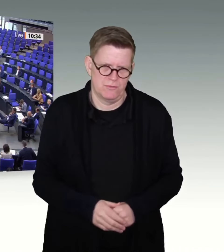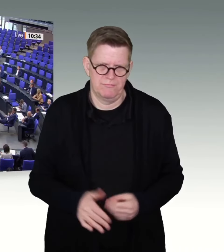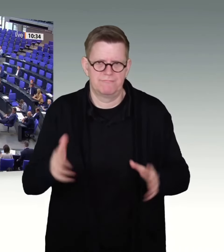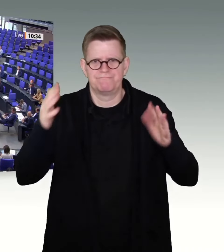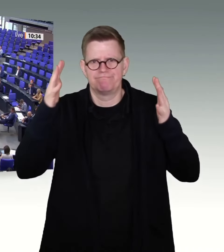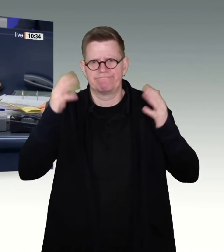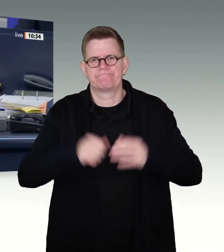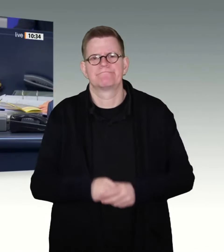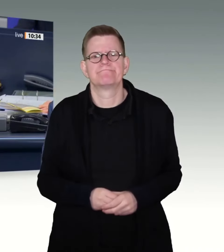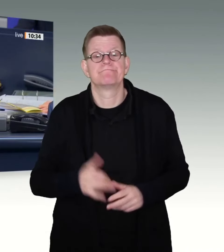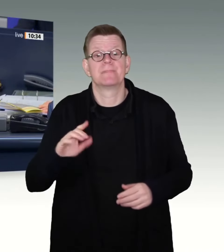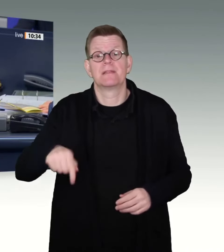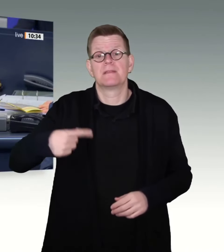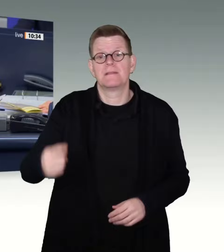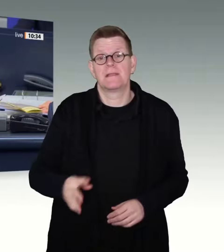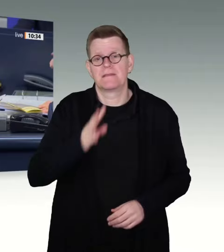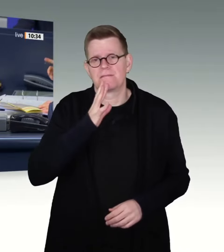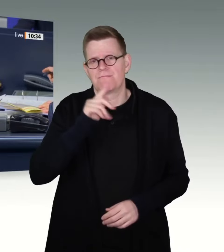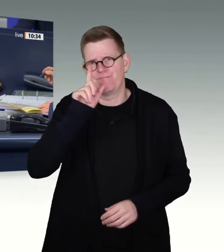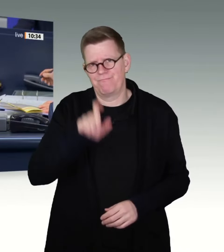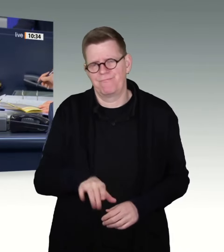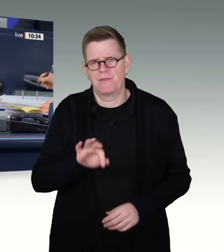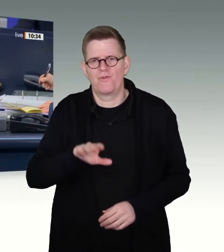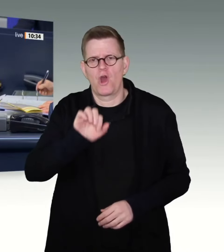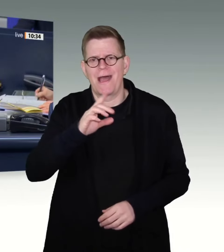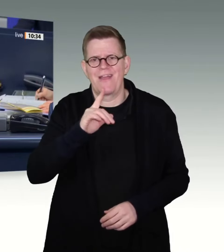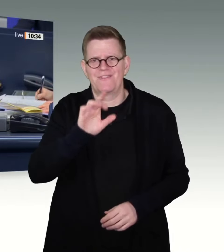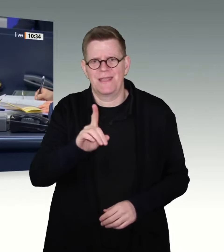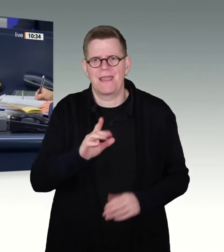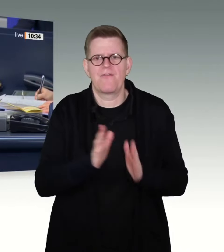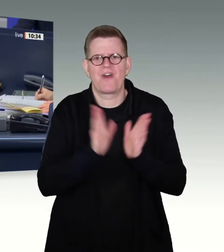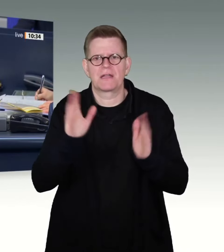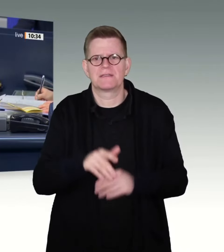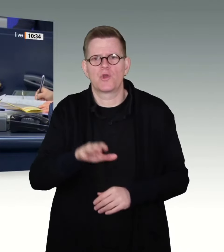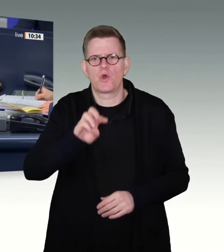Als Nächster hat das Wort für die AfD-Fraktion Marc Bernhard.